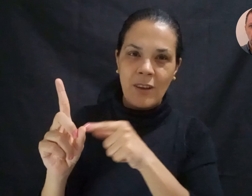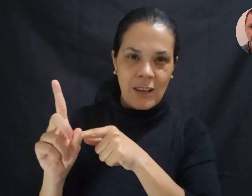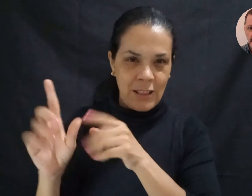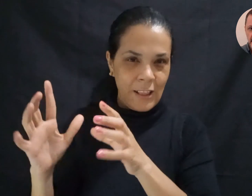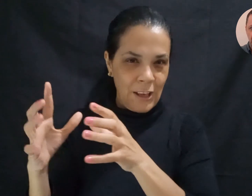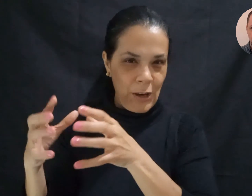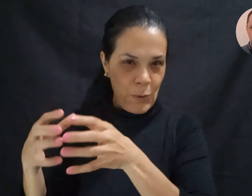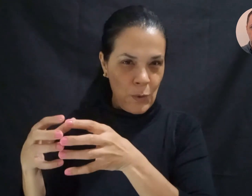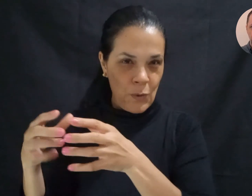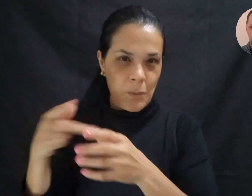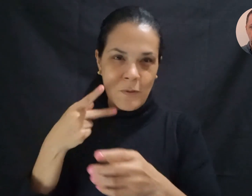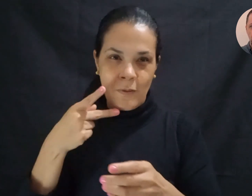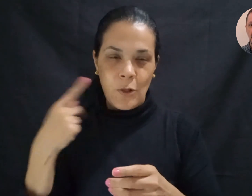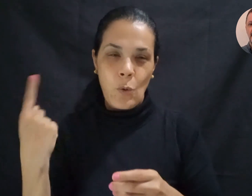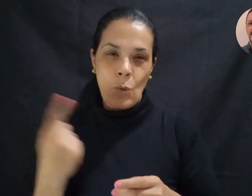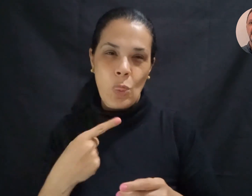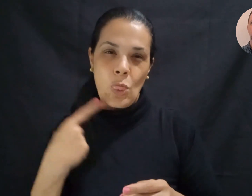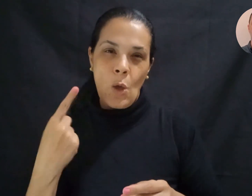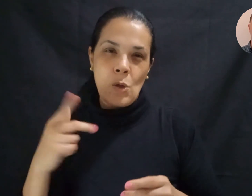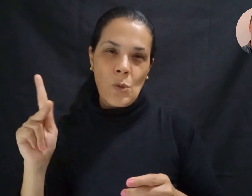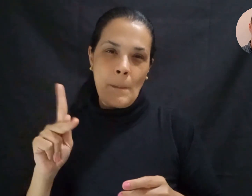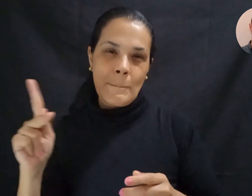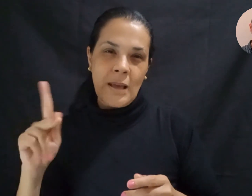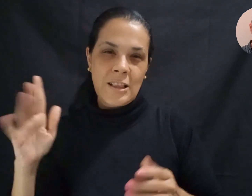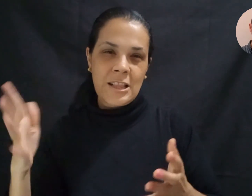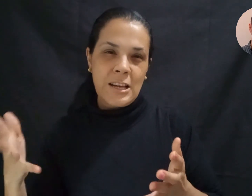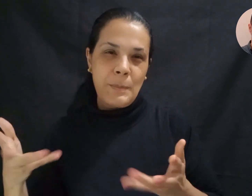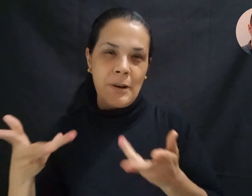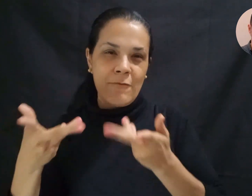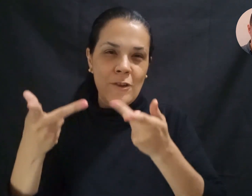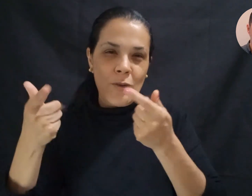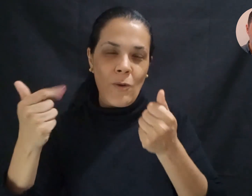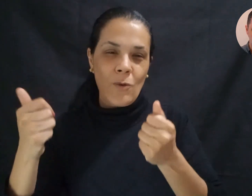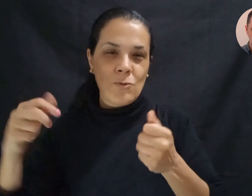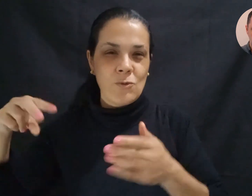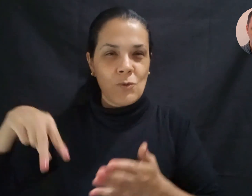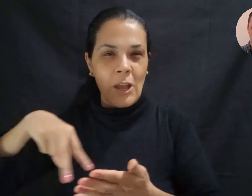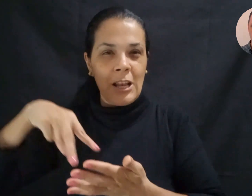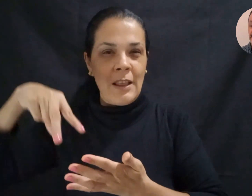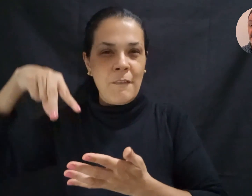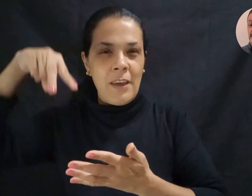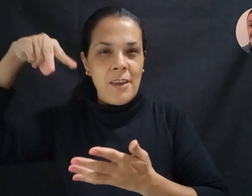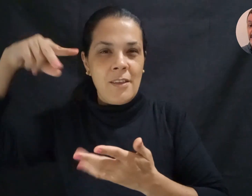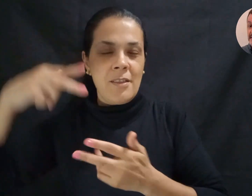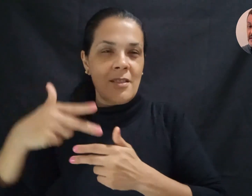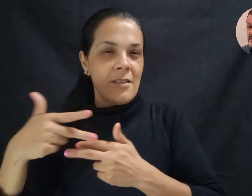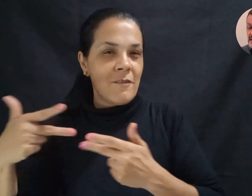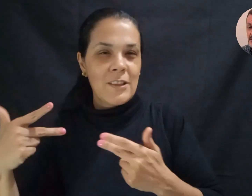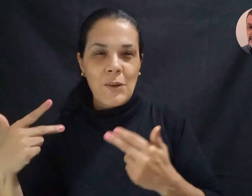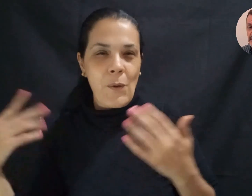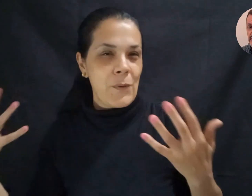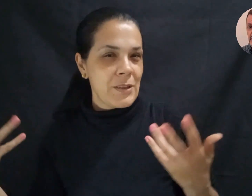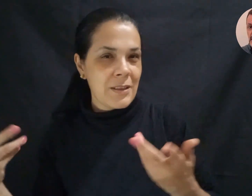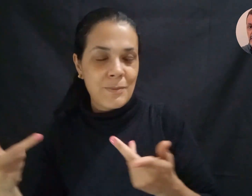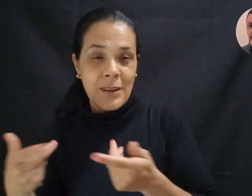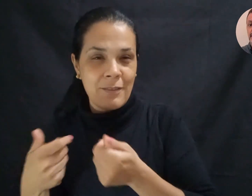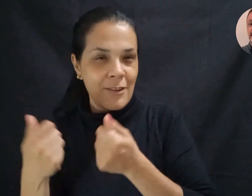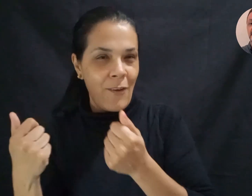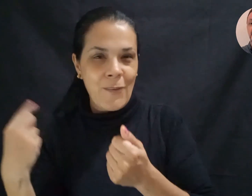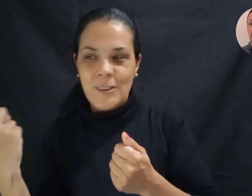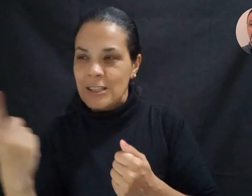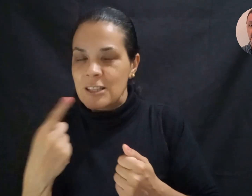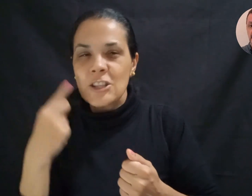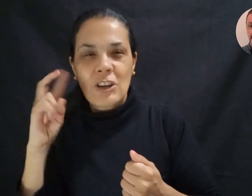mestre é um grande avatar. Ele levita e faz materializações extraordinárias. Nós mesmos presenciamos isso,